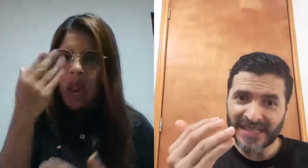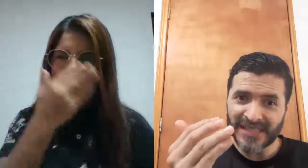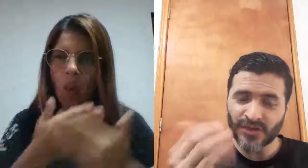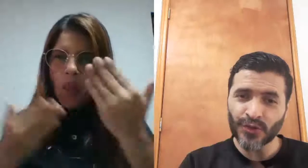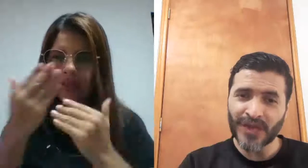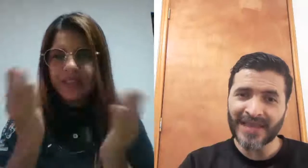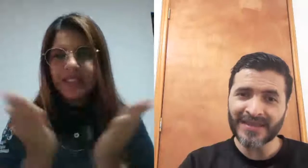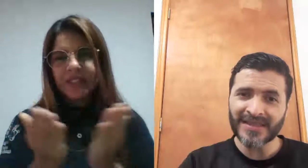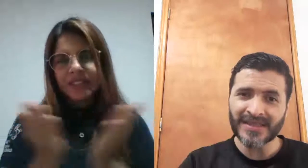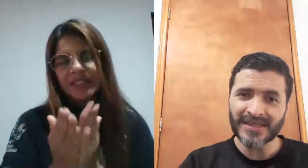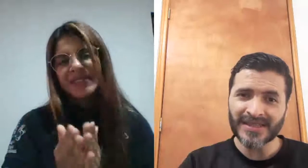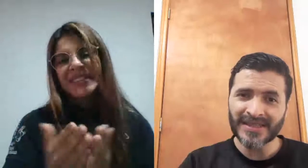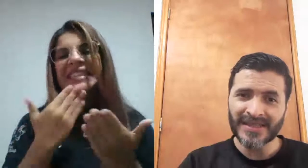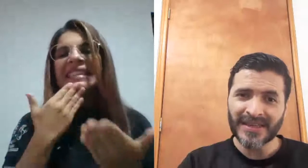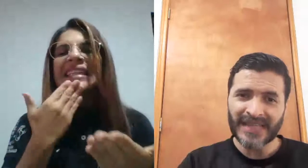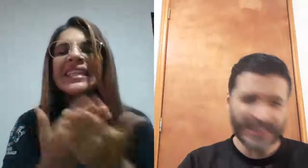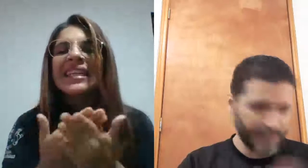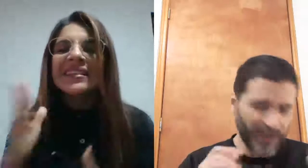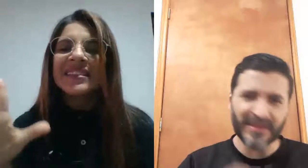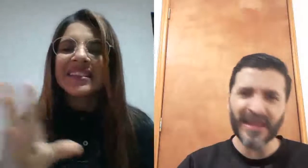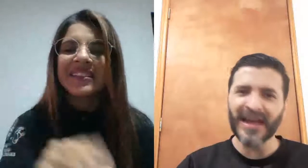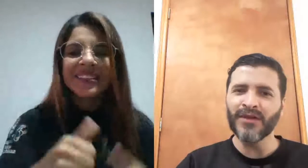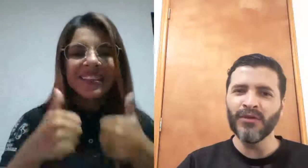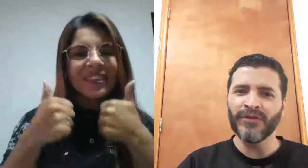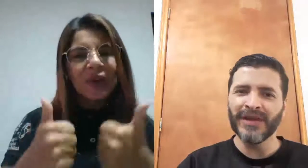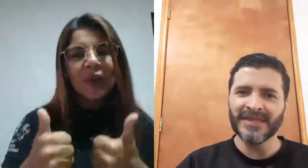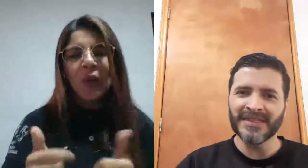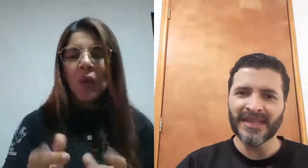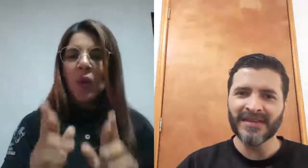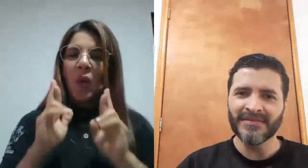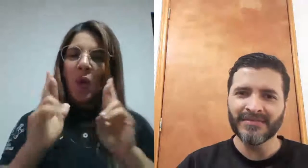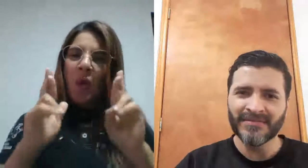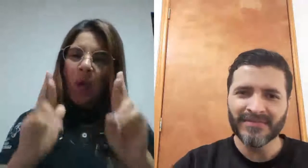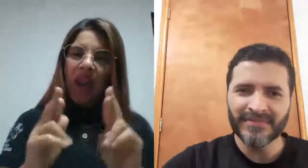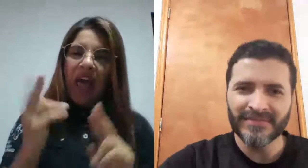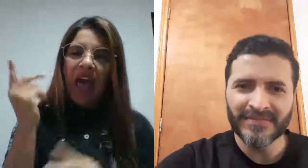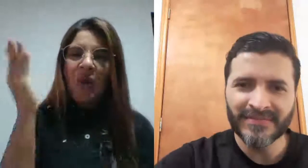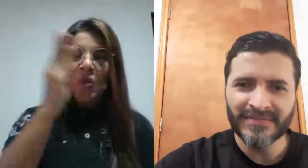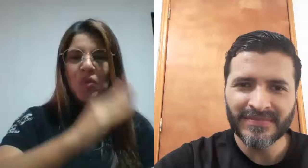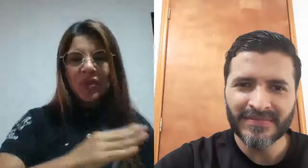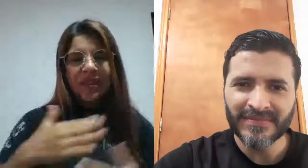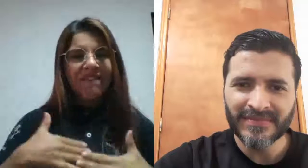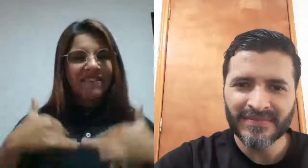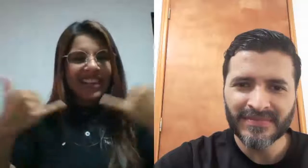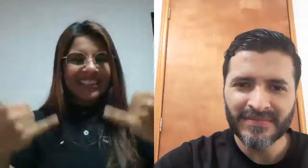Muchas gracias, estudiantes, y espero que tengan un feliz día.